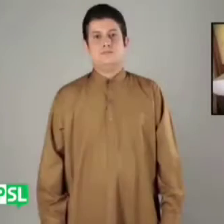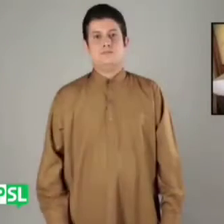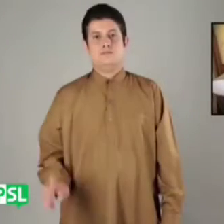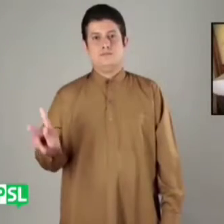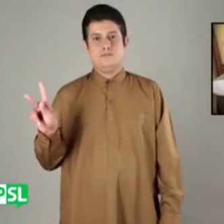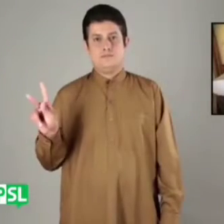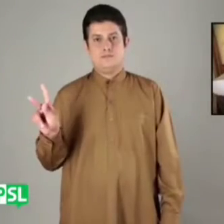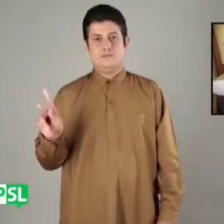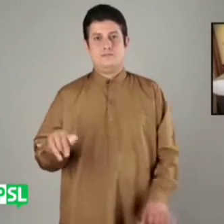King size.